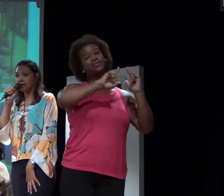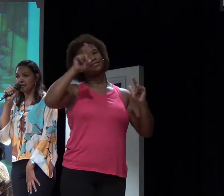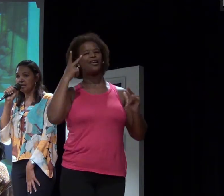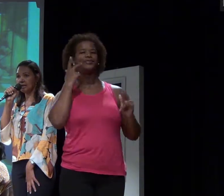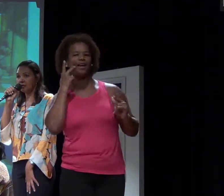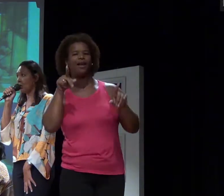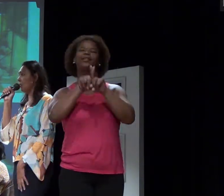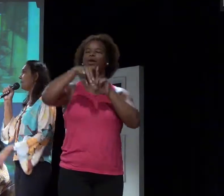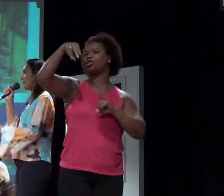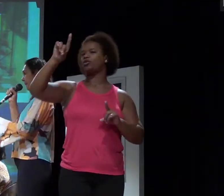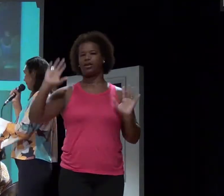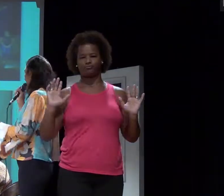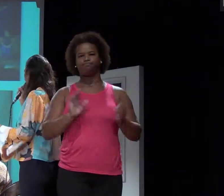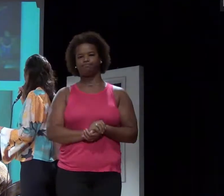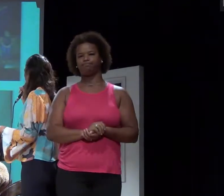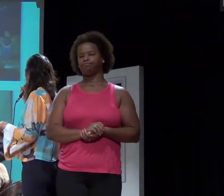no Nordeste, de certa forma.